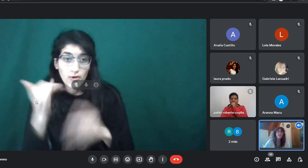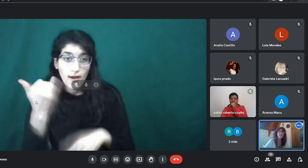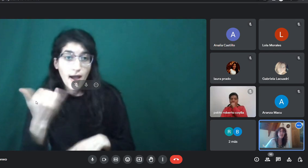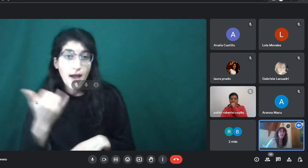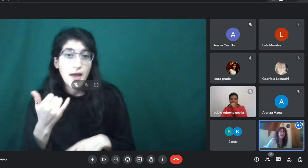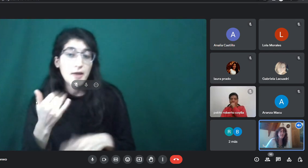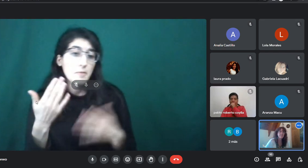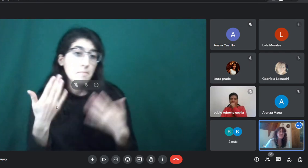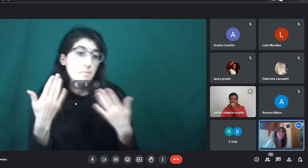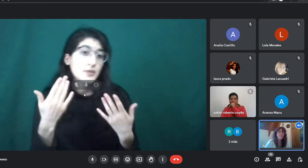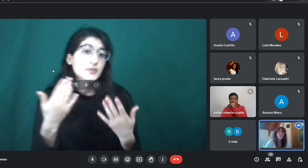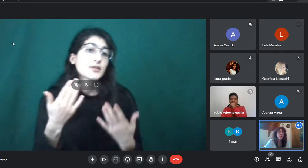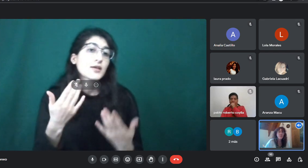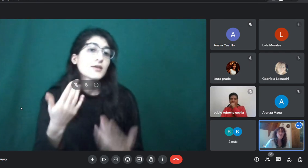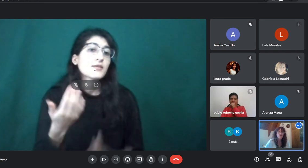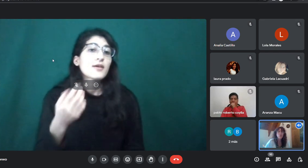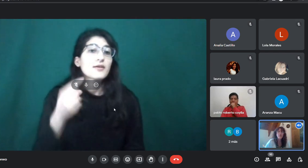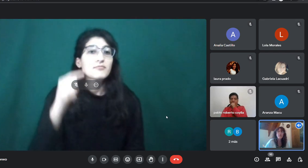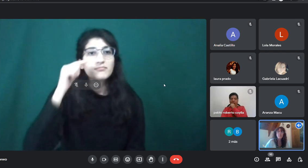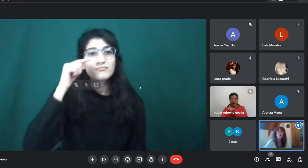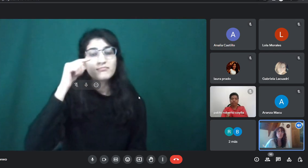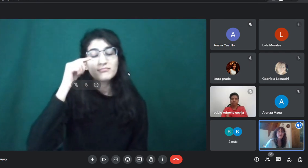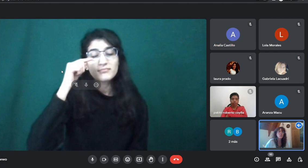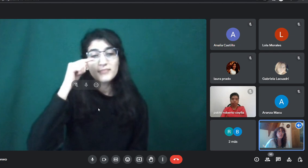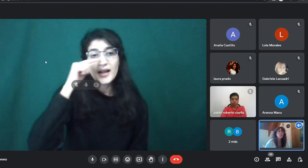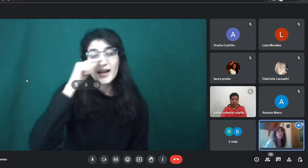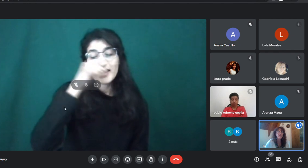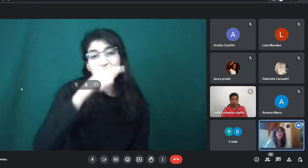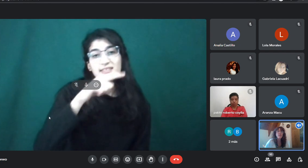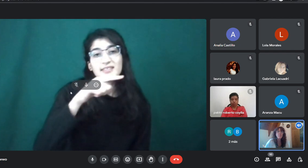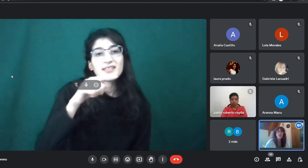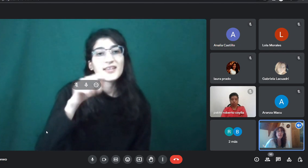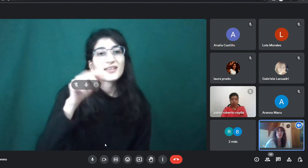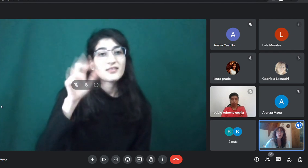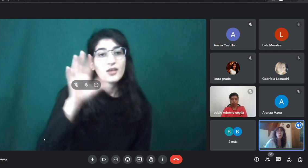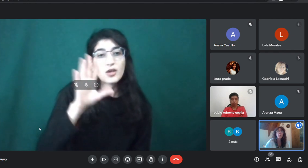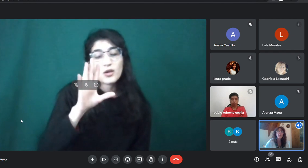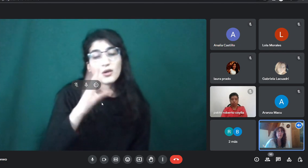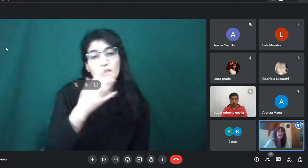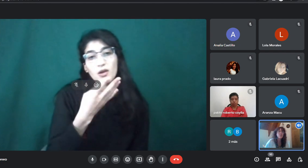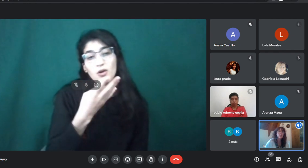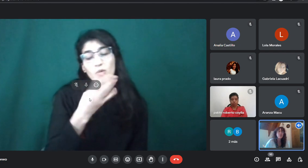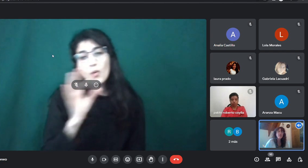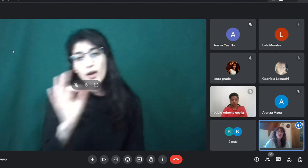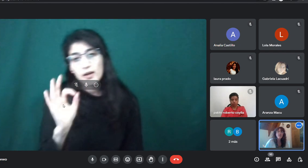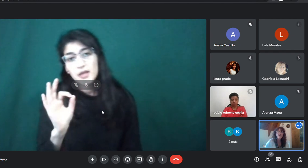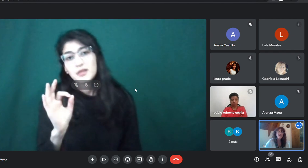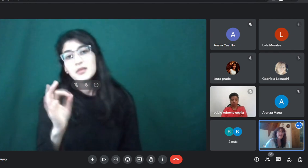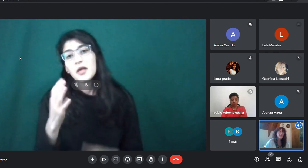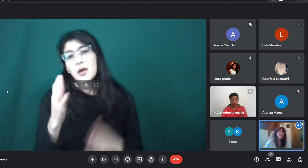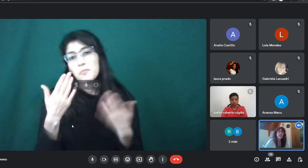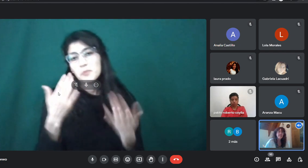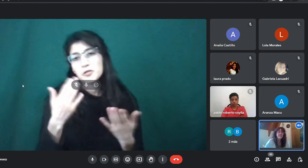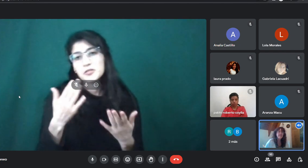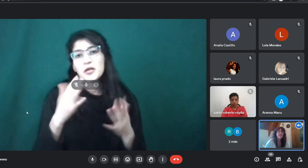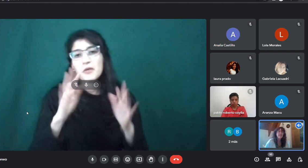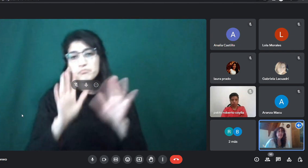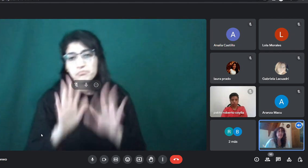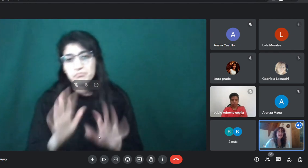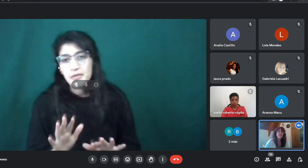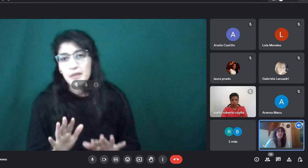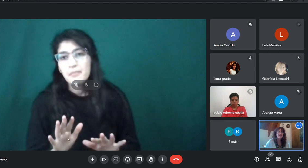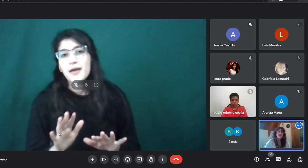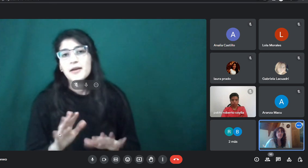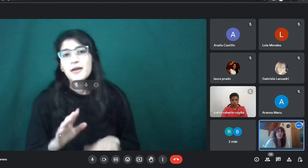si quieren. Nos conectamos más o menos a partir de 12:30, nos vamos preparando y así